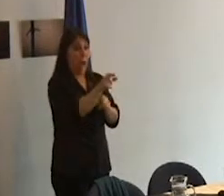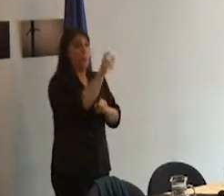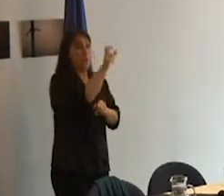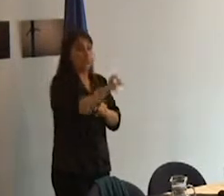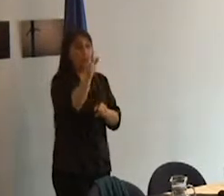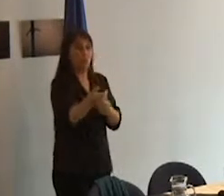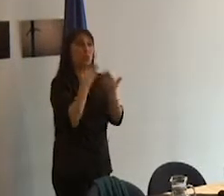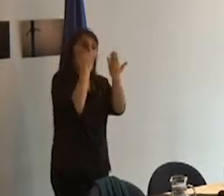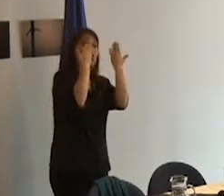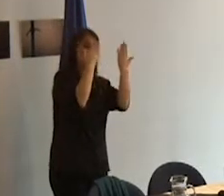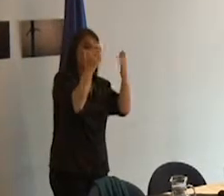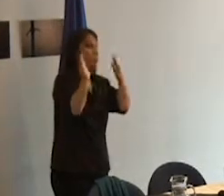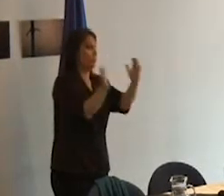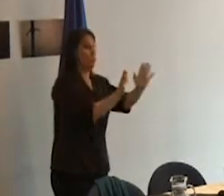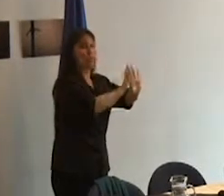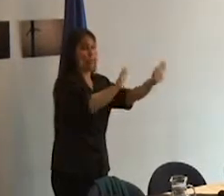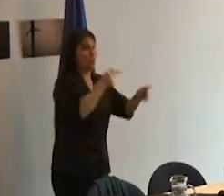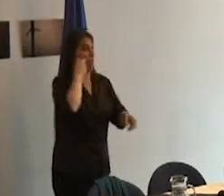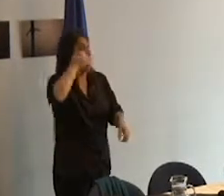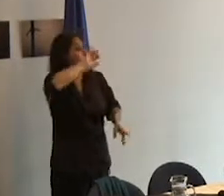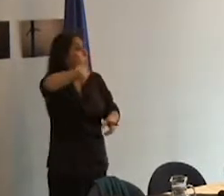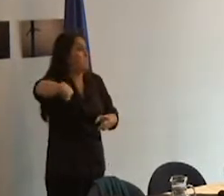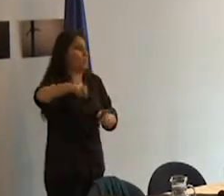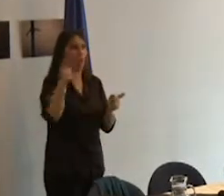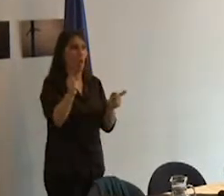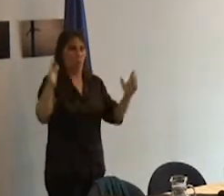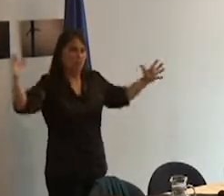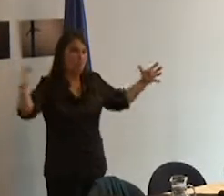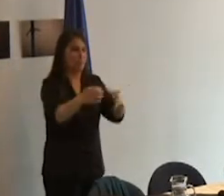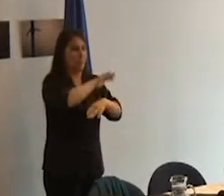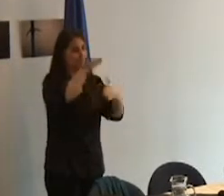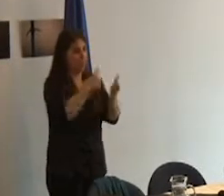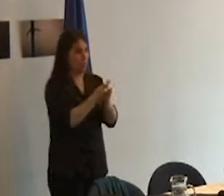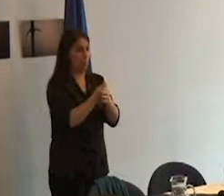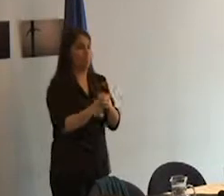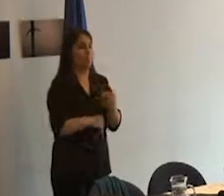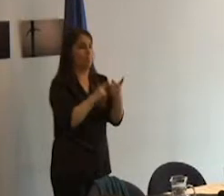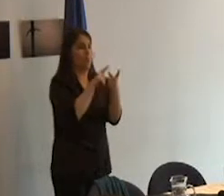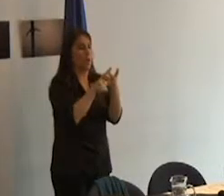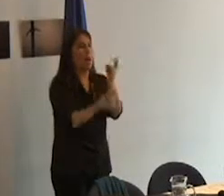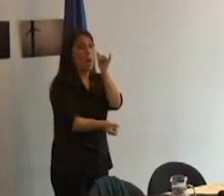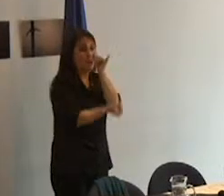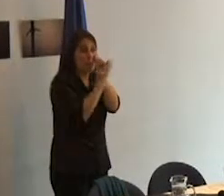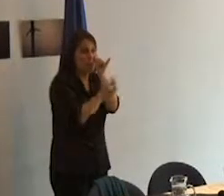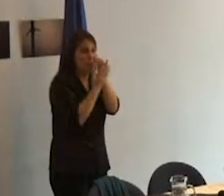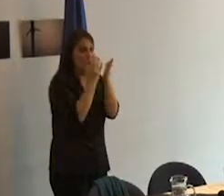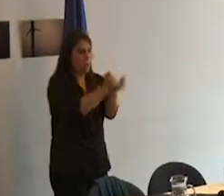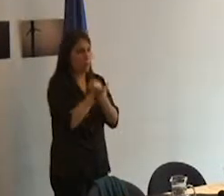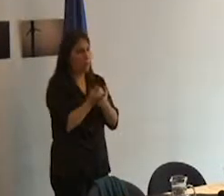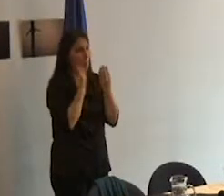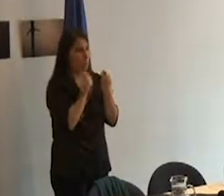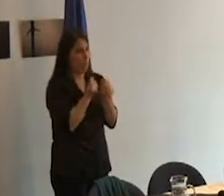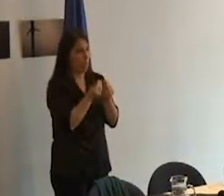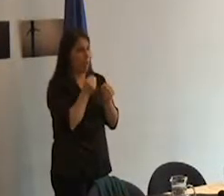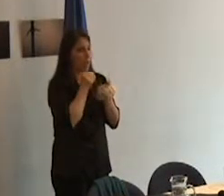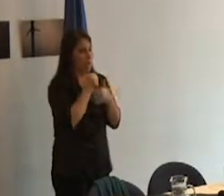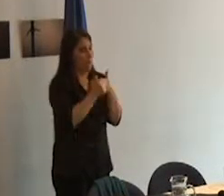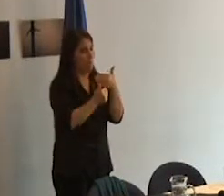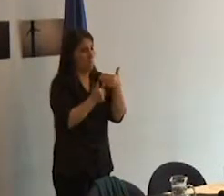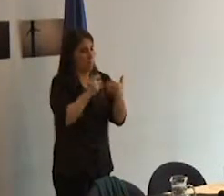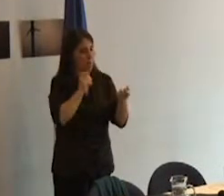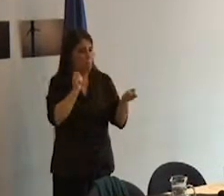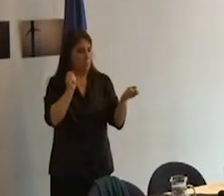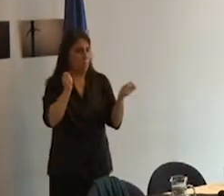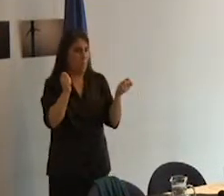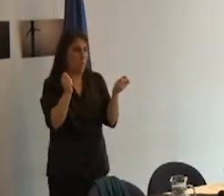sujetos validados. Una pedagogía que posibilite caminar hacia la transformación de los esquemas